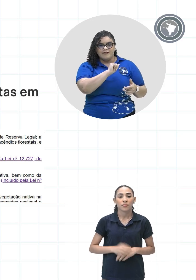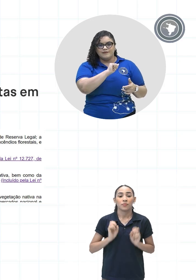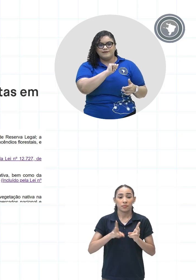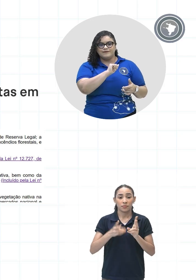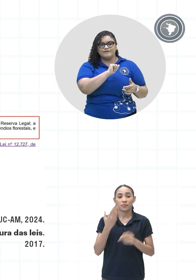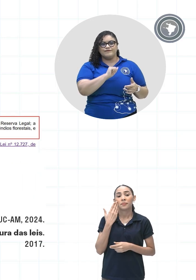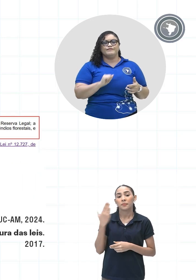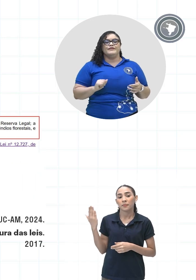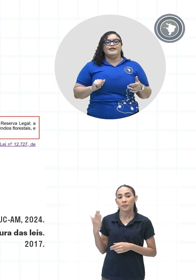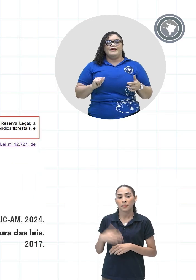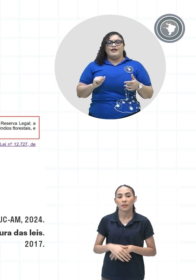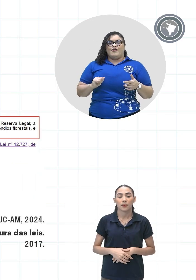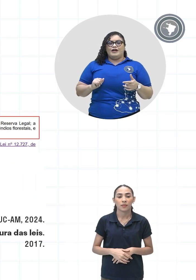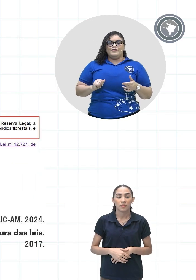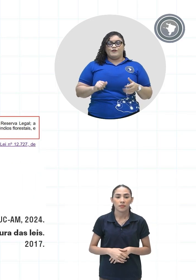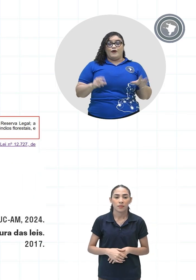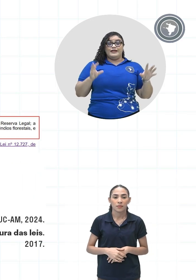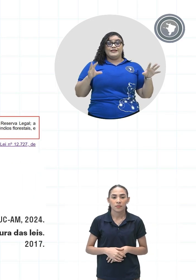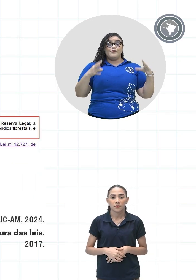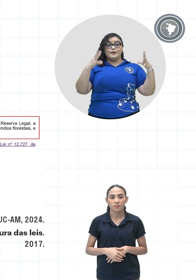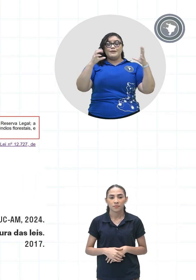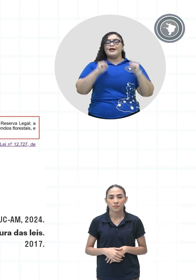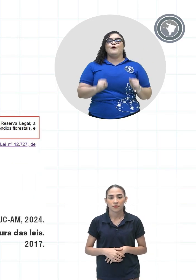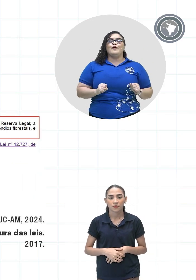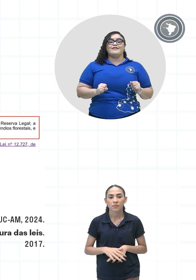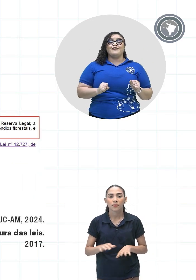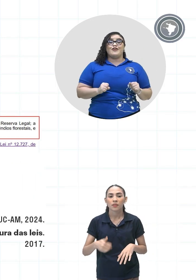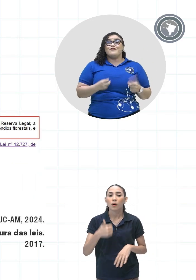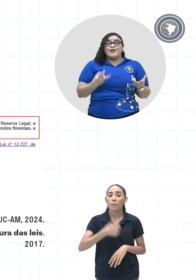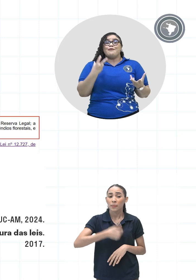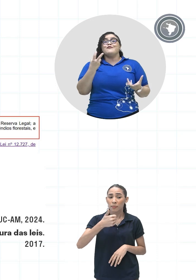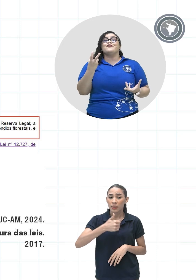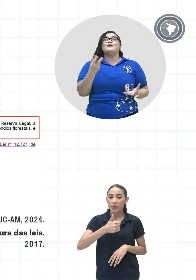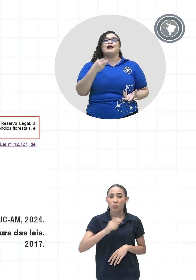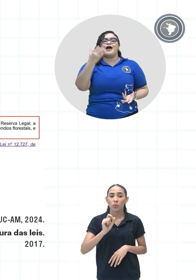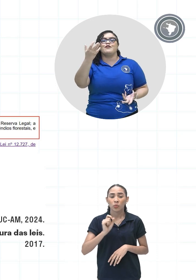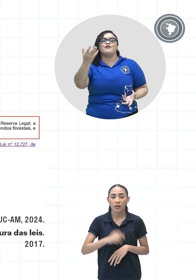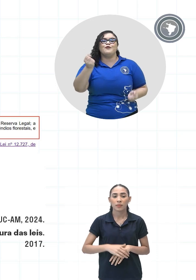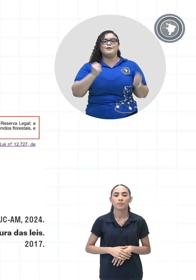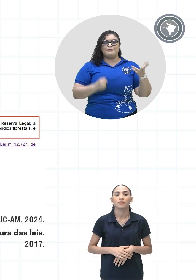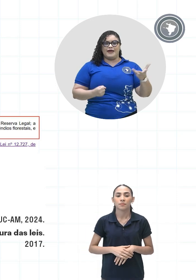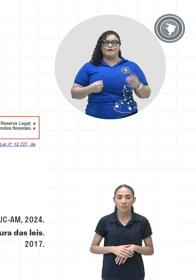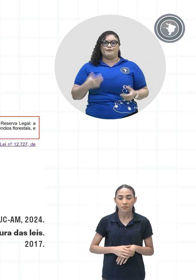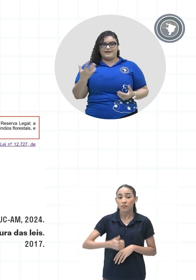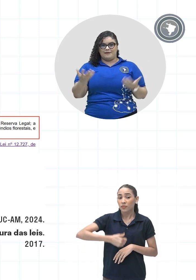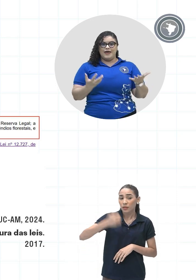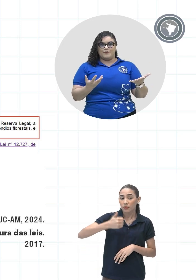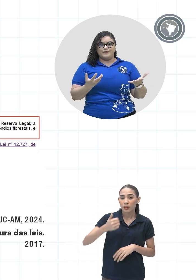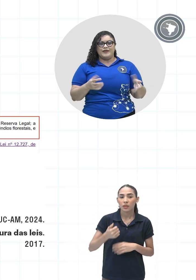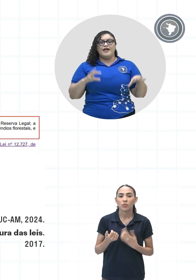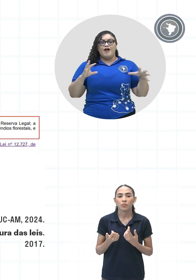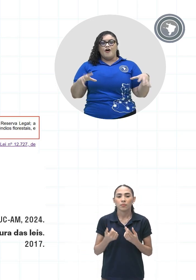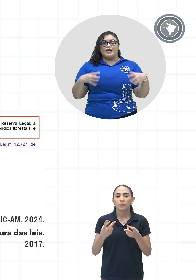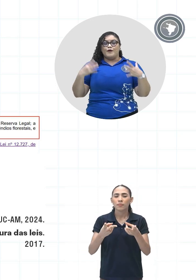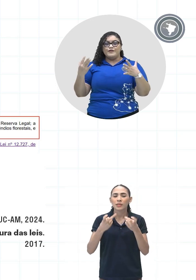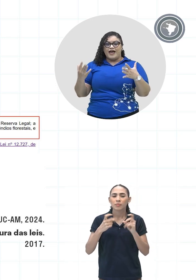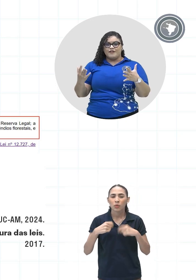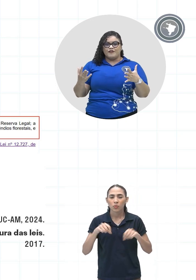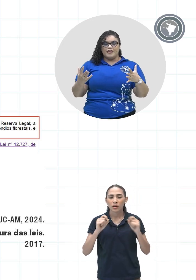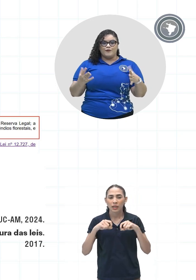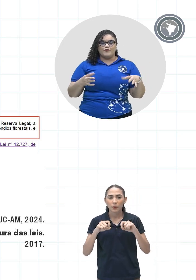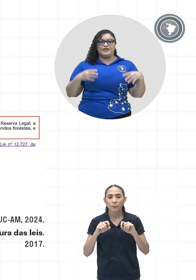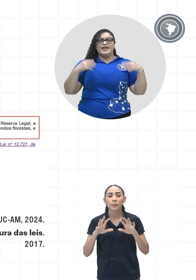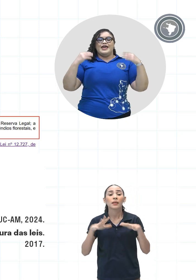por favor? Olhem só. Então, primeira coisa, é justamente sobre artigo 1º. Perceberam? Ora,